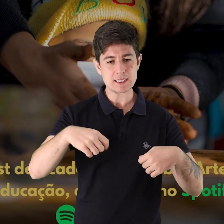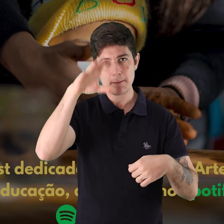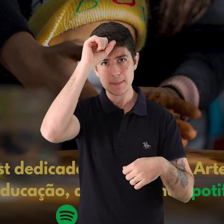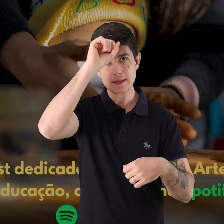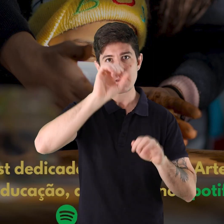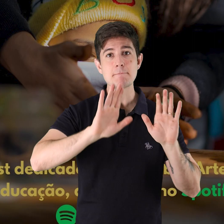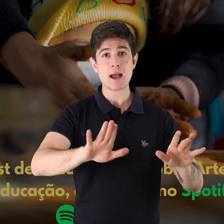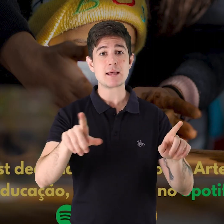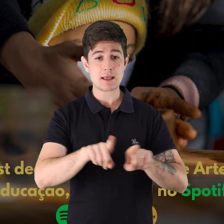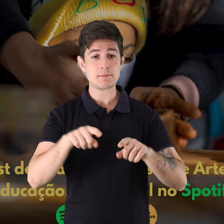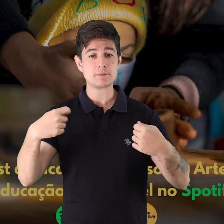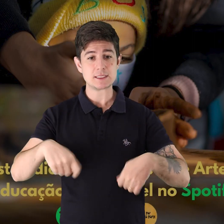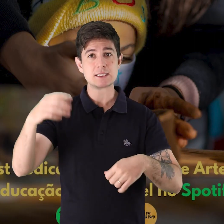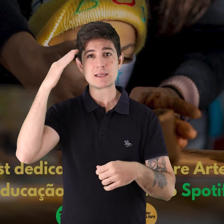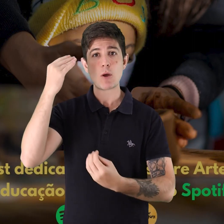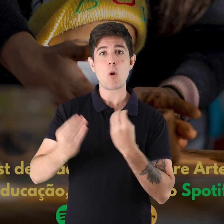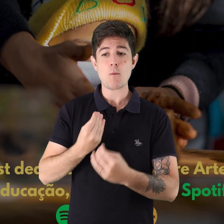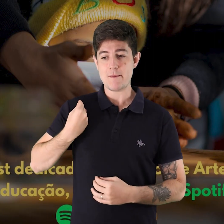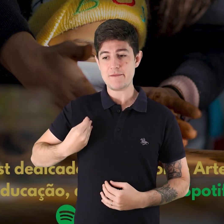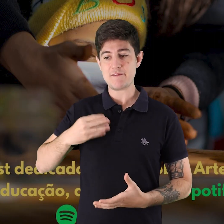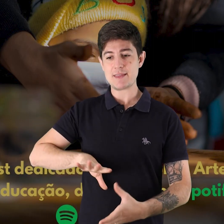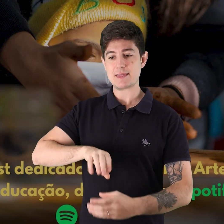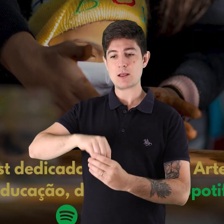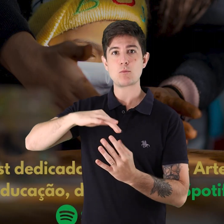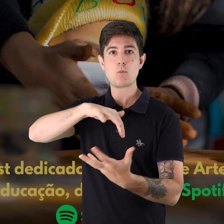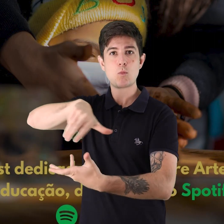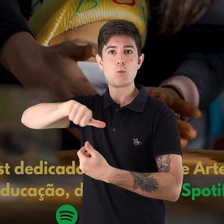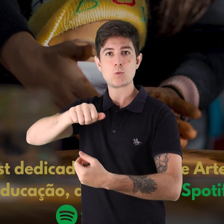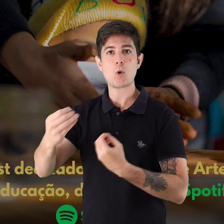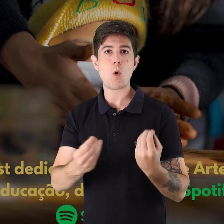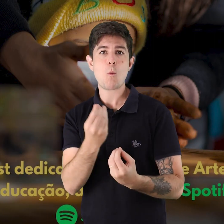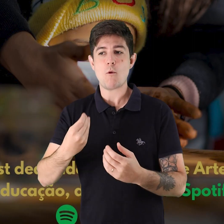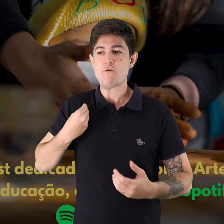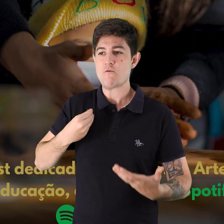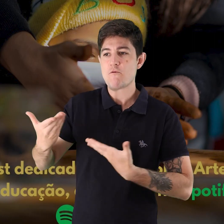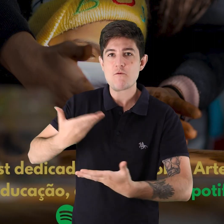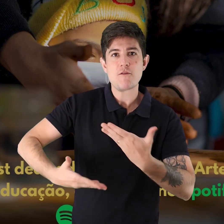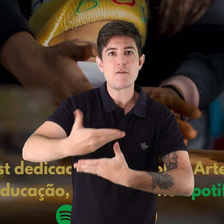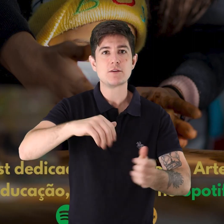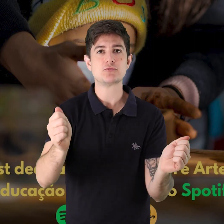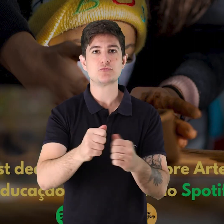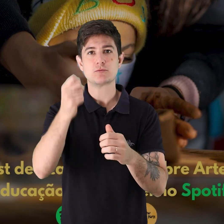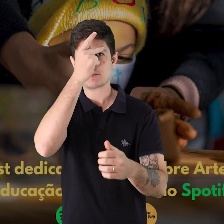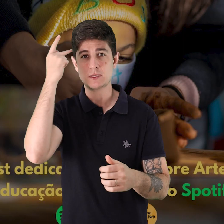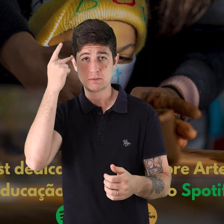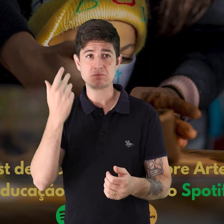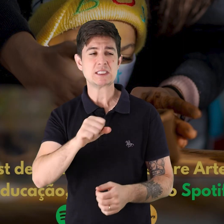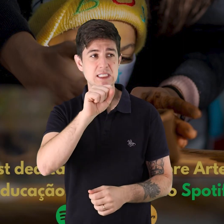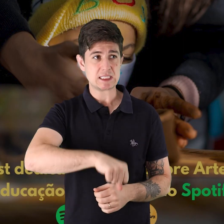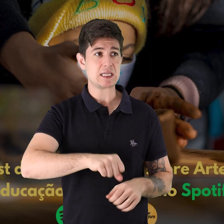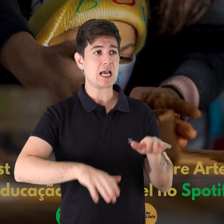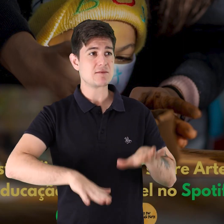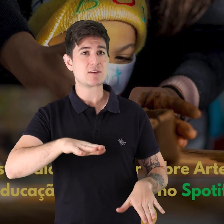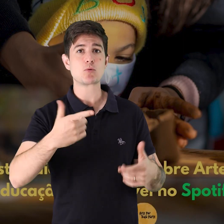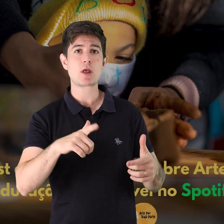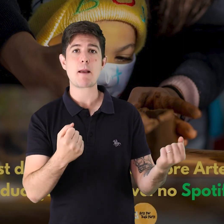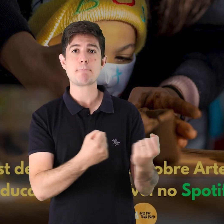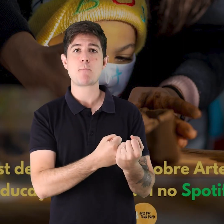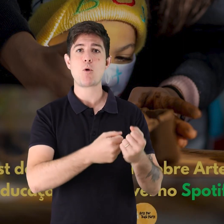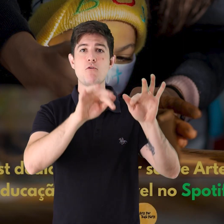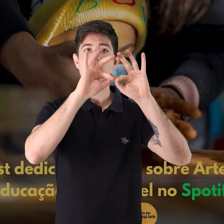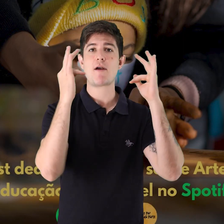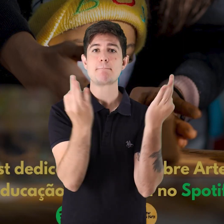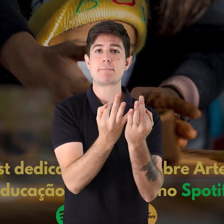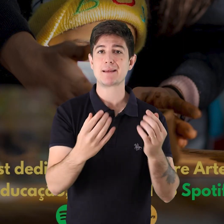teórica, mas ele precisa saber como viver no mundo, como conviver com as pessoas. E muitas vezes sem o apoio de estrutura familiar,